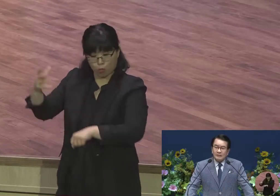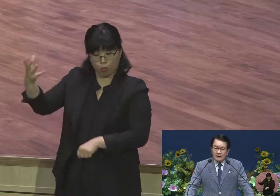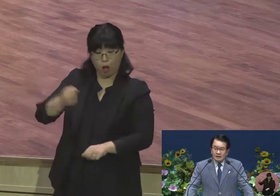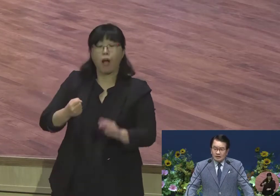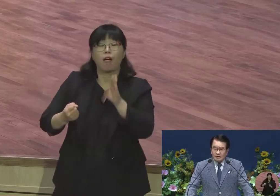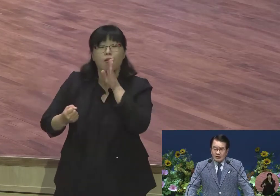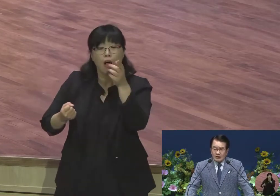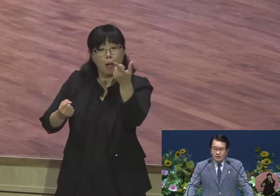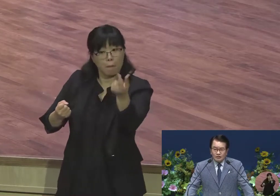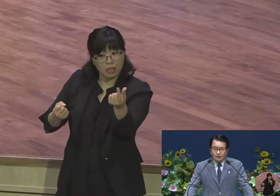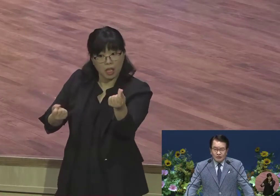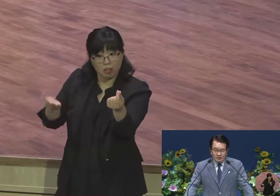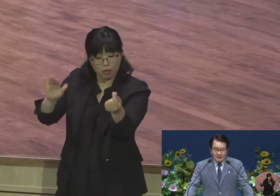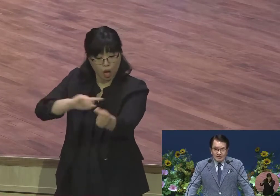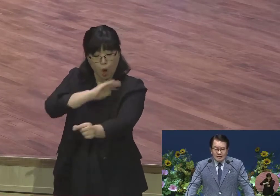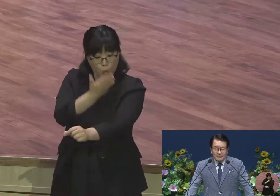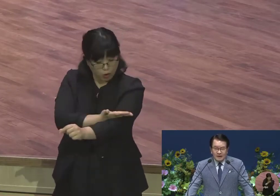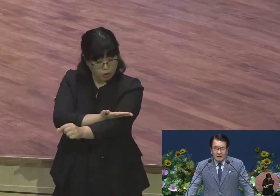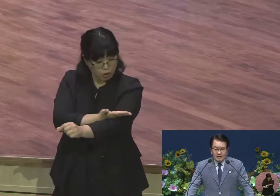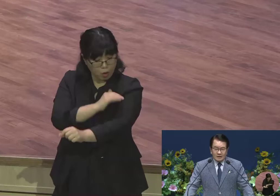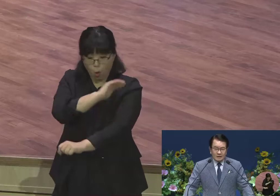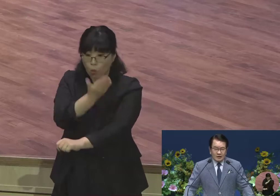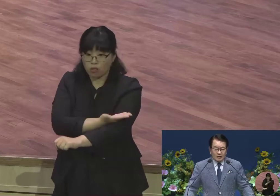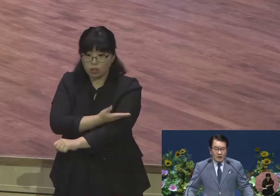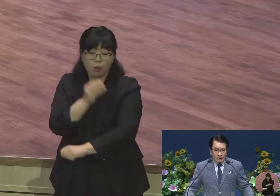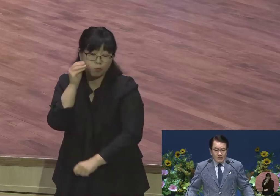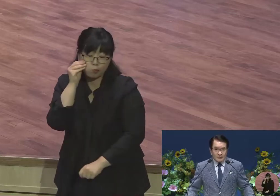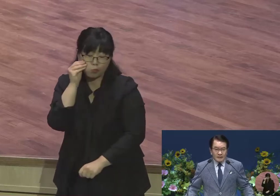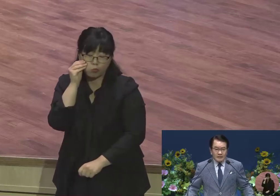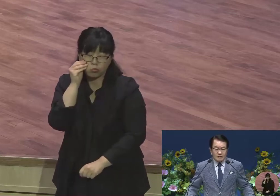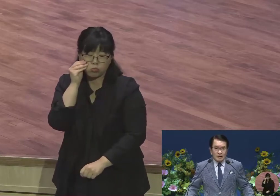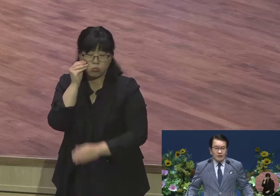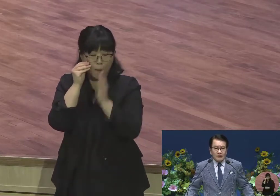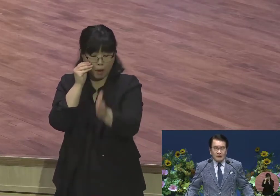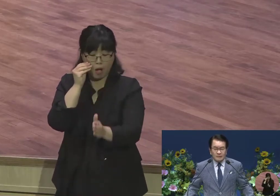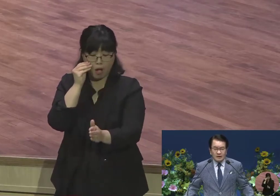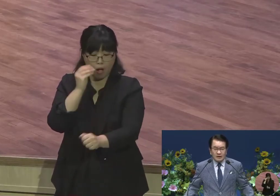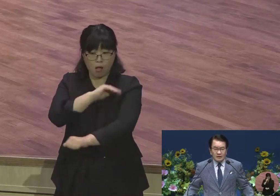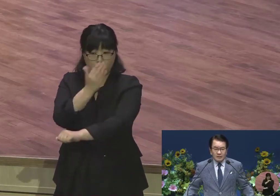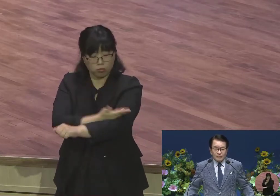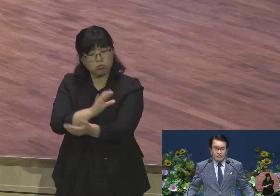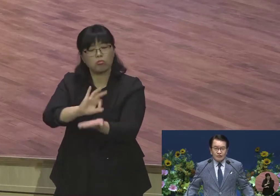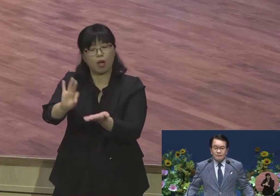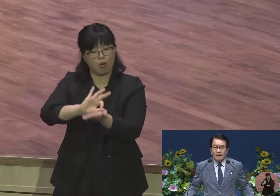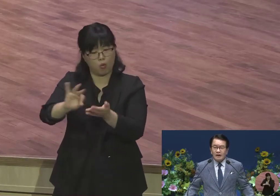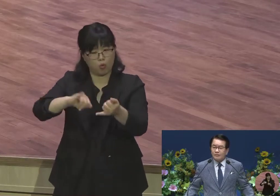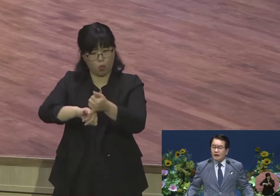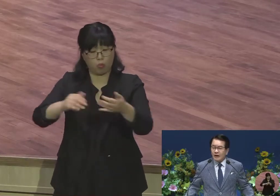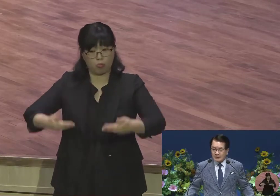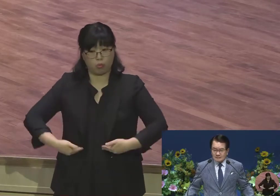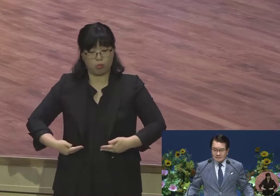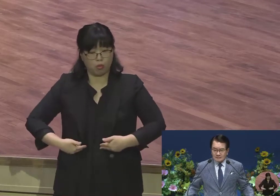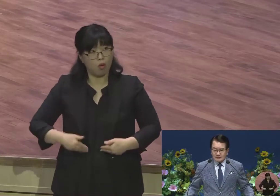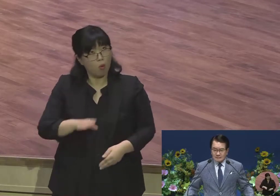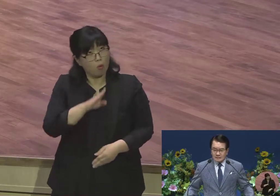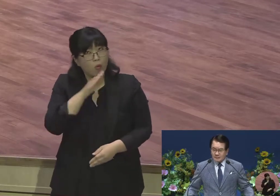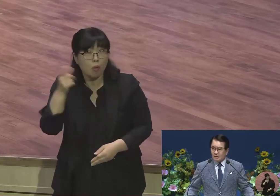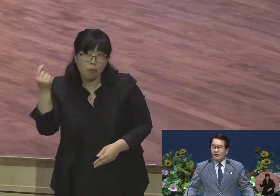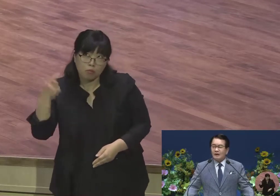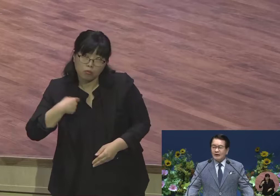이걸 확인해봐야 돼. 진짜 내 귀신 쫓아가는 권세 있나 없나. 확인해봐야 돼. 어떻게 확인합니까? 무속힘 따라가면 돼.